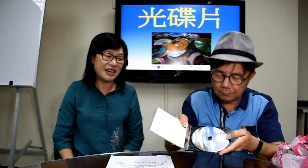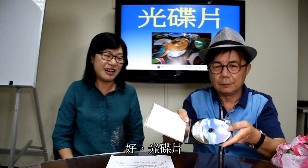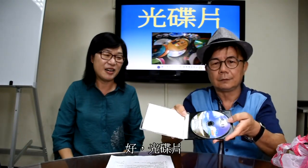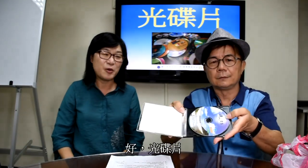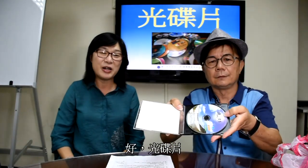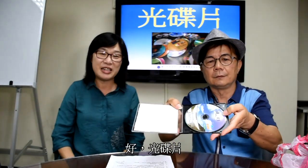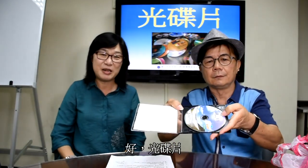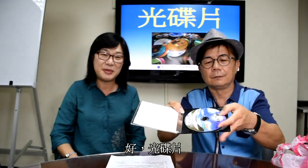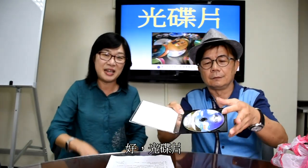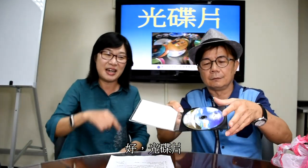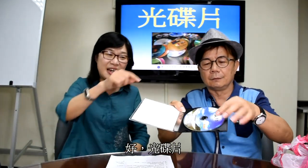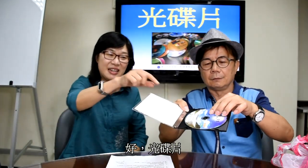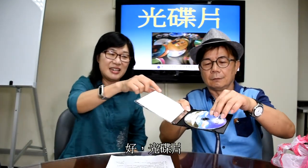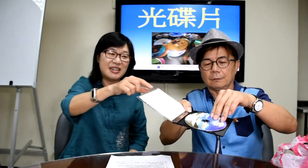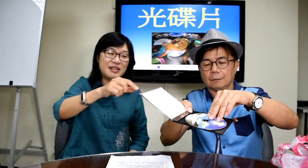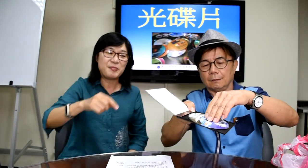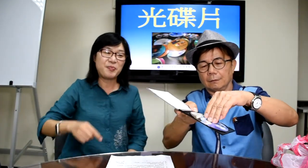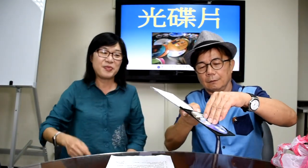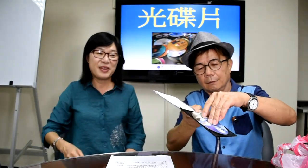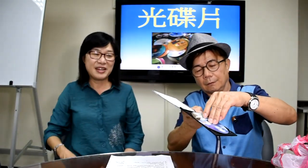啊，光碟片，